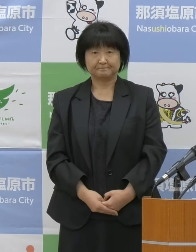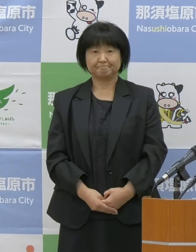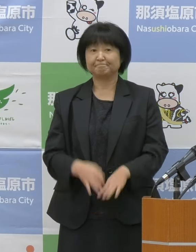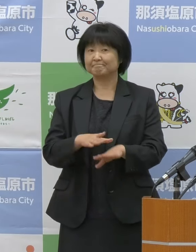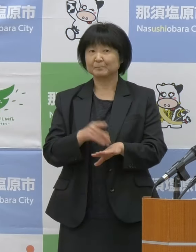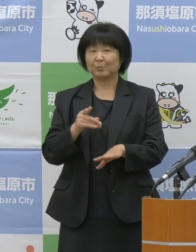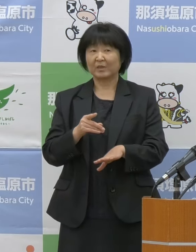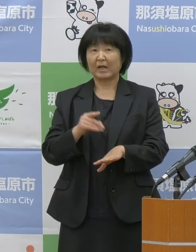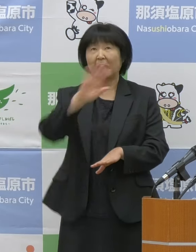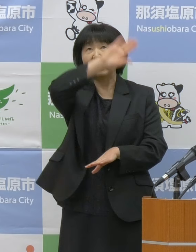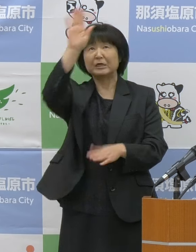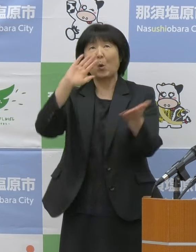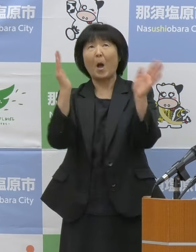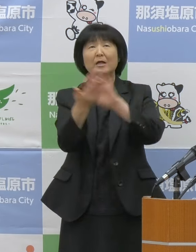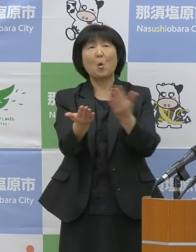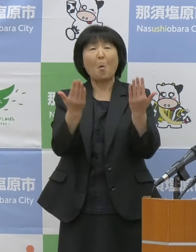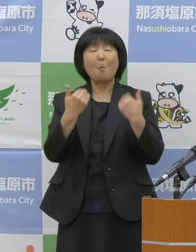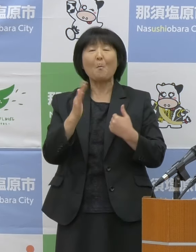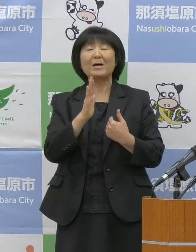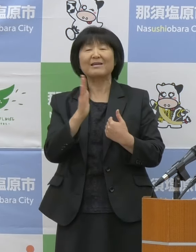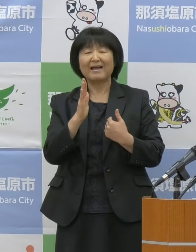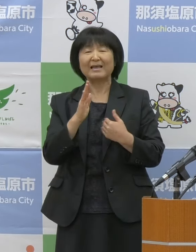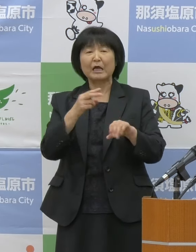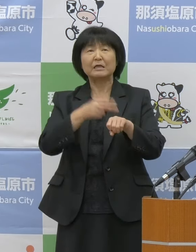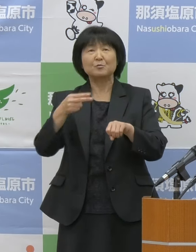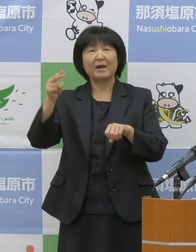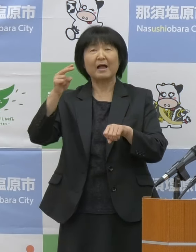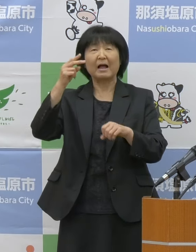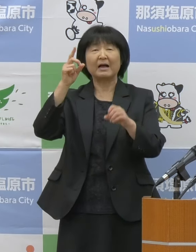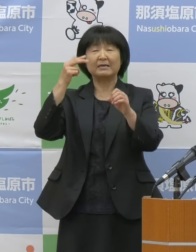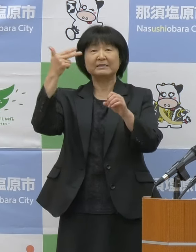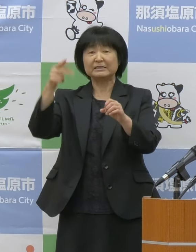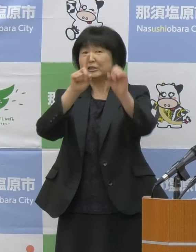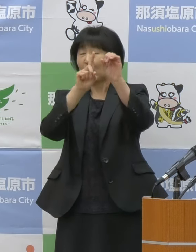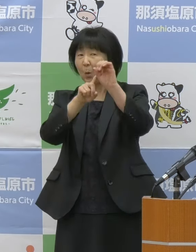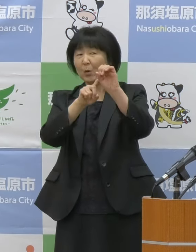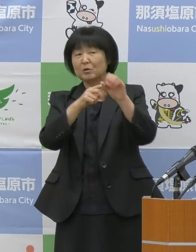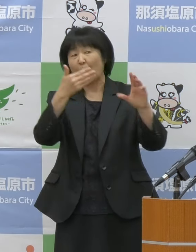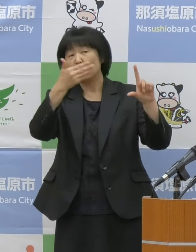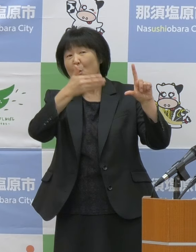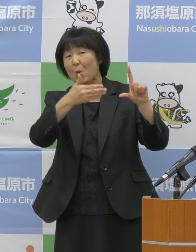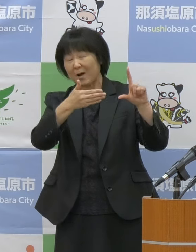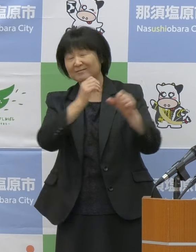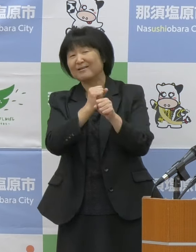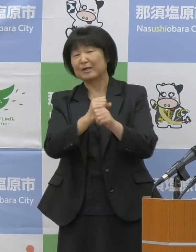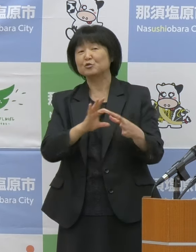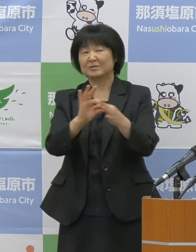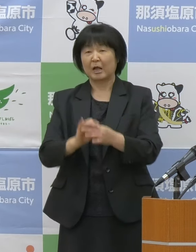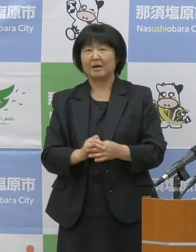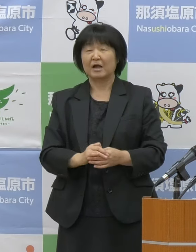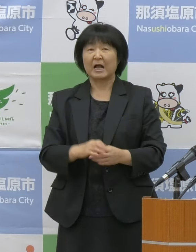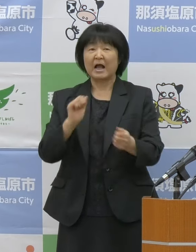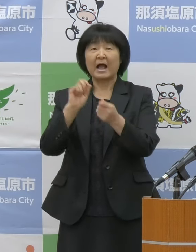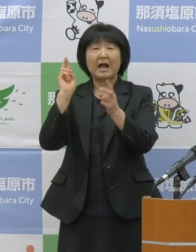はじめに気候変動に負けない那須塩原市の作成についてであります。株式会社ウェ